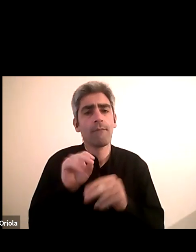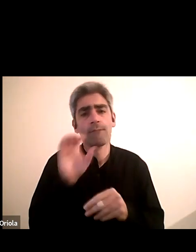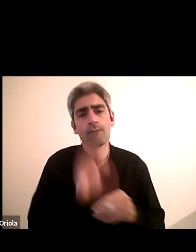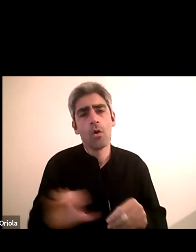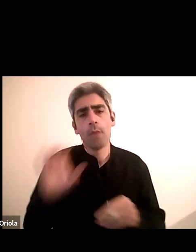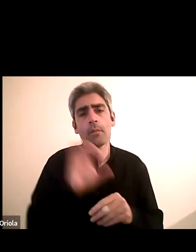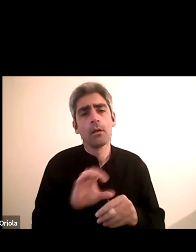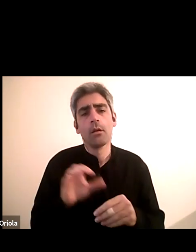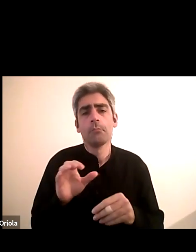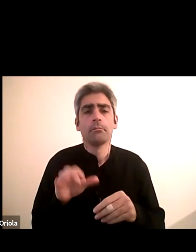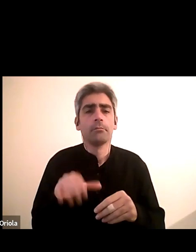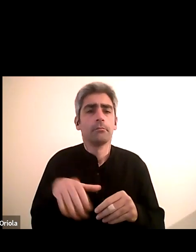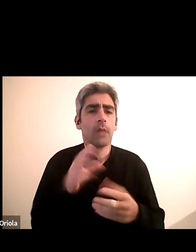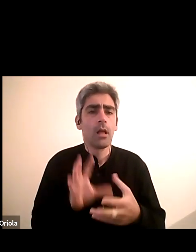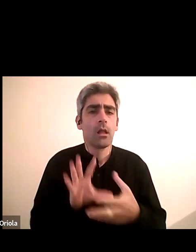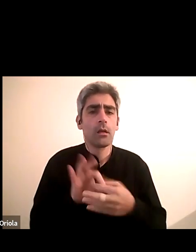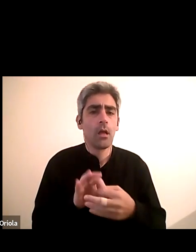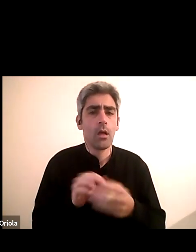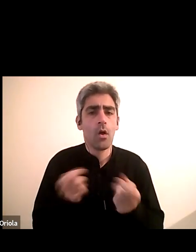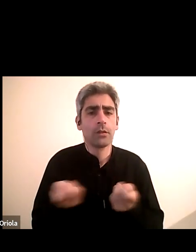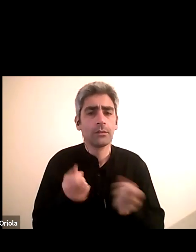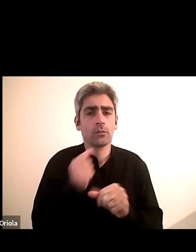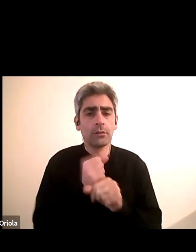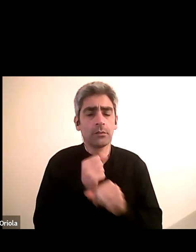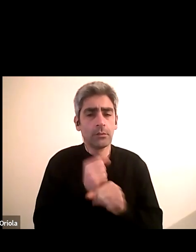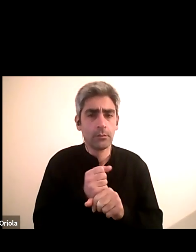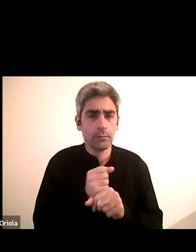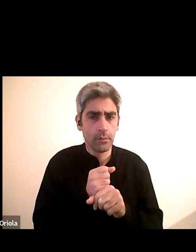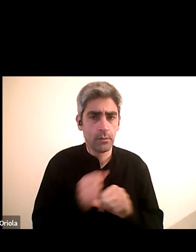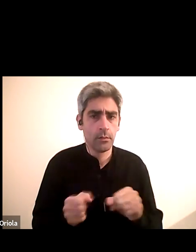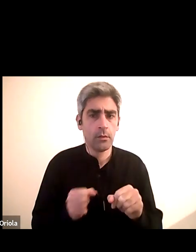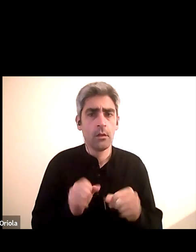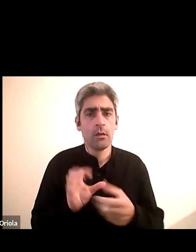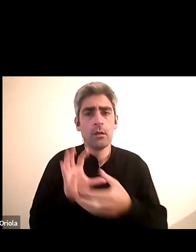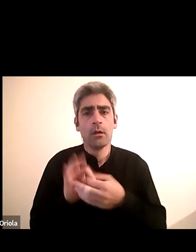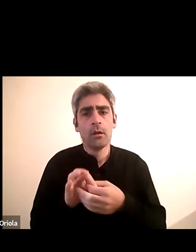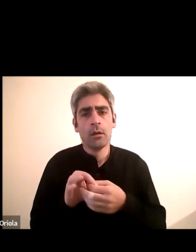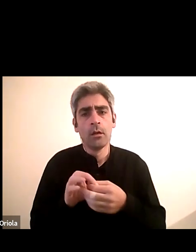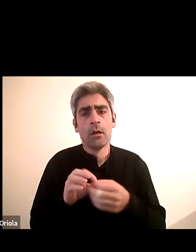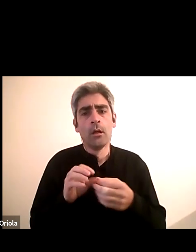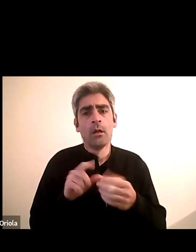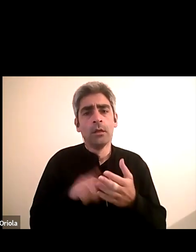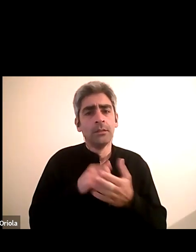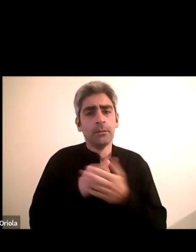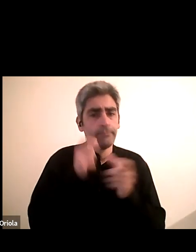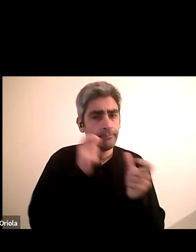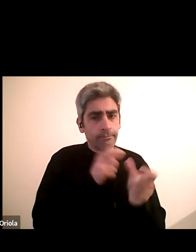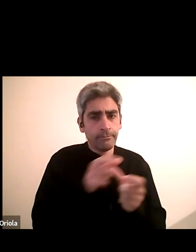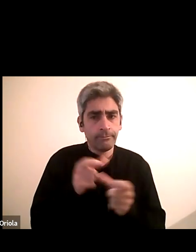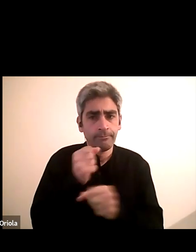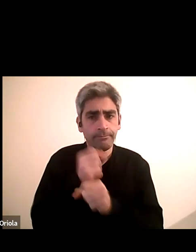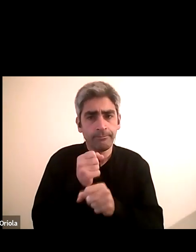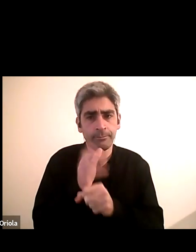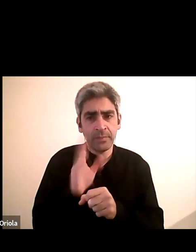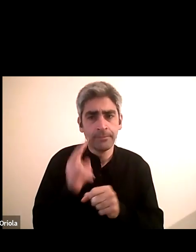formas associadas à organização de trabalho, associadas à constante monitorização do trabalhador. Portanto,